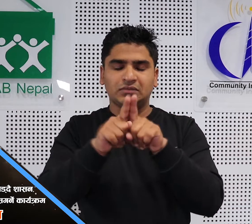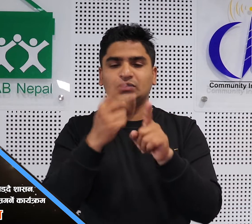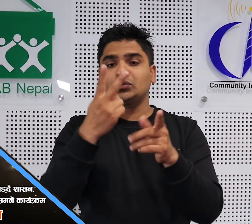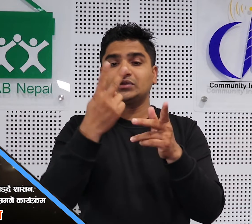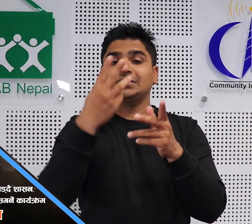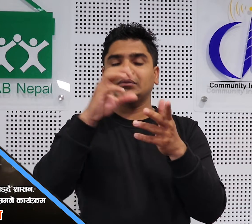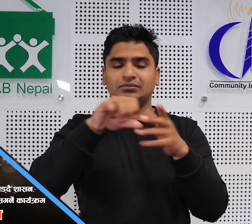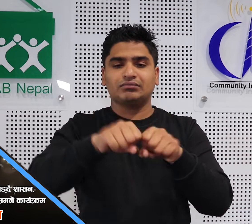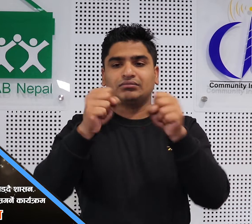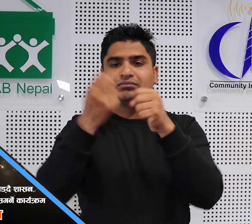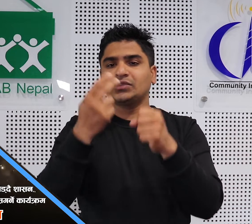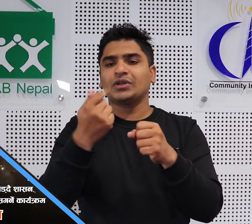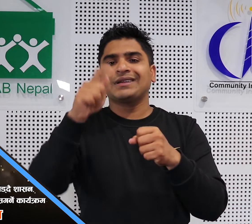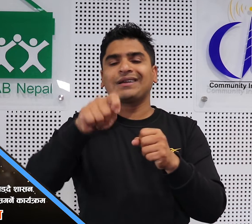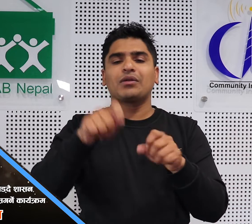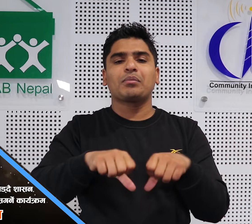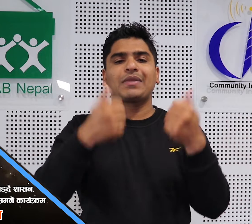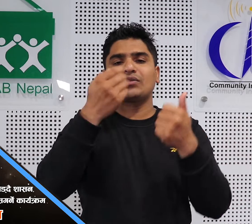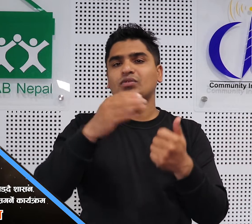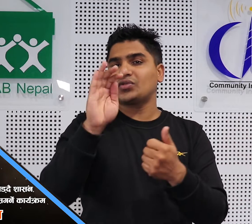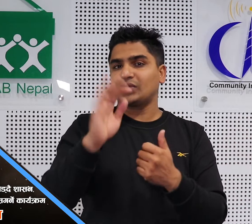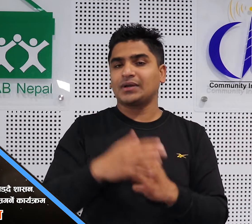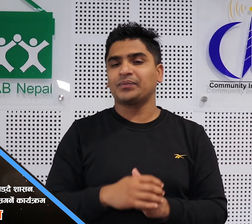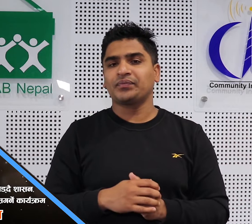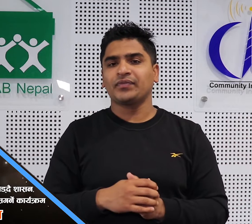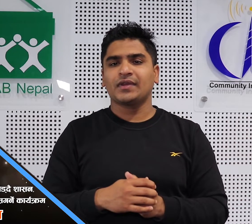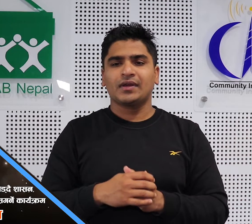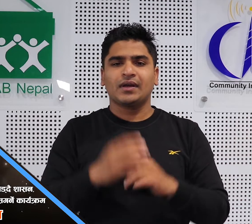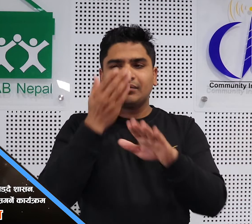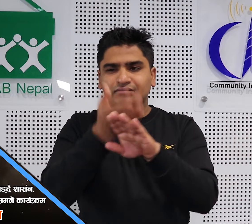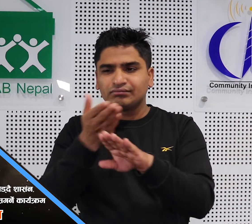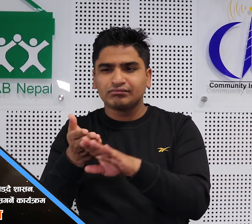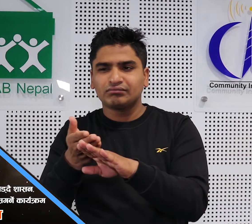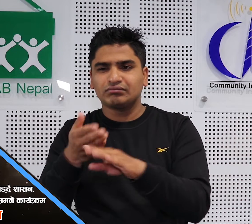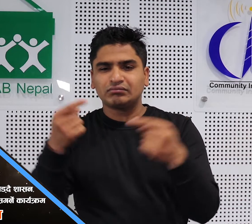कतिपय कानुनहरू पास हुन पनि सकेनन्, कन्फ्लिक्टहरू त्यसरी पनि आएछन्।